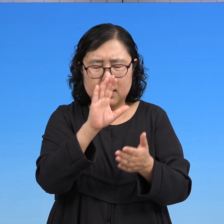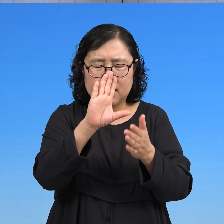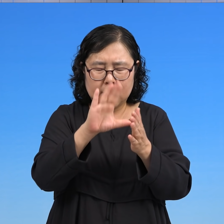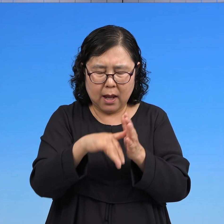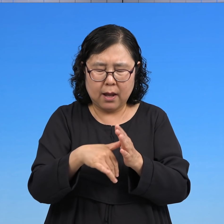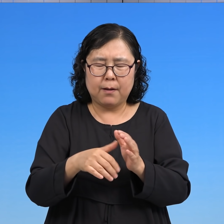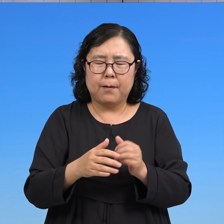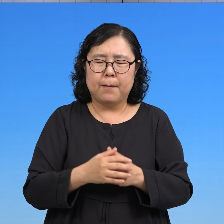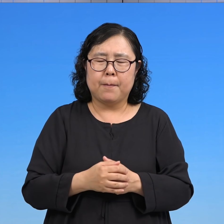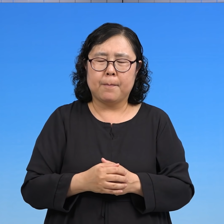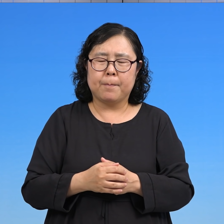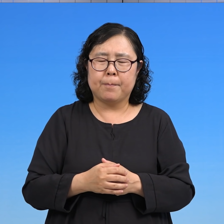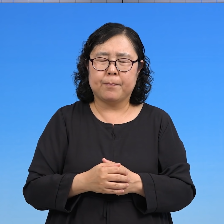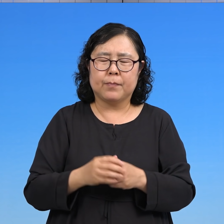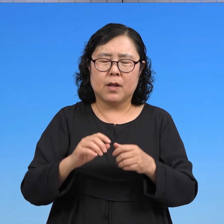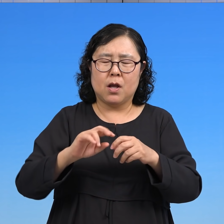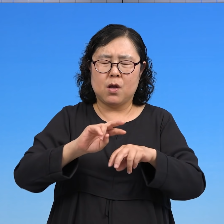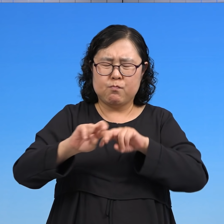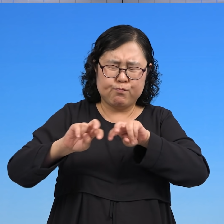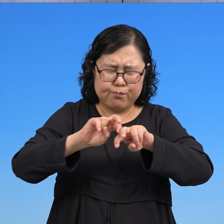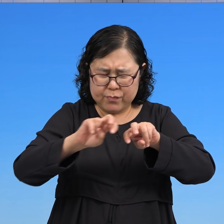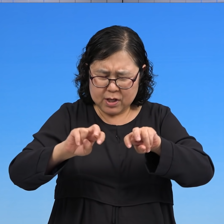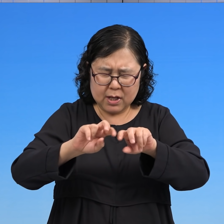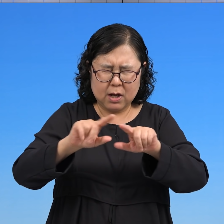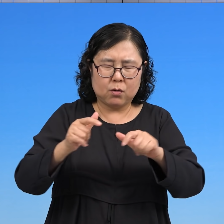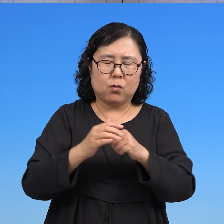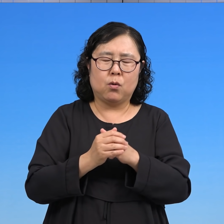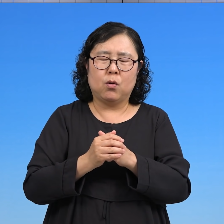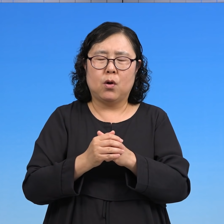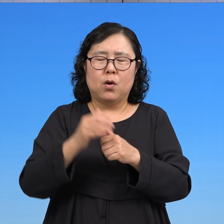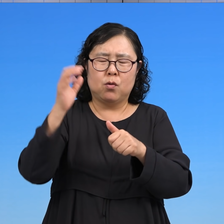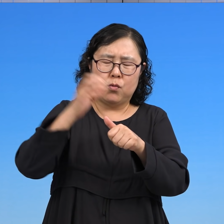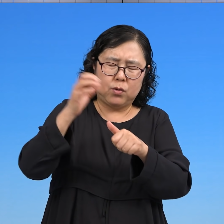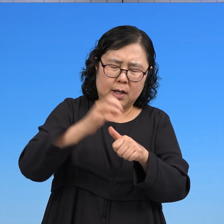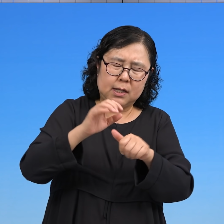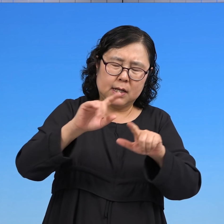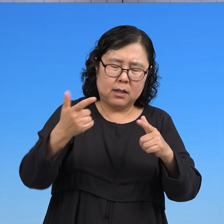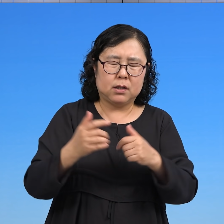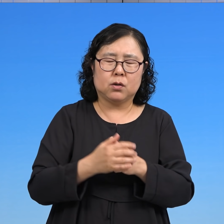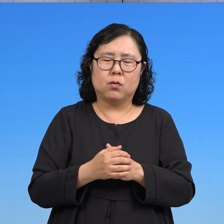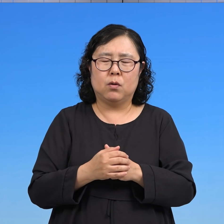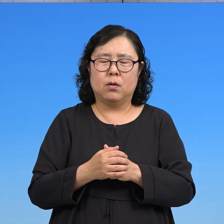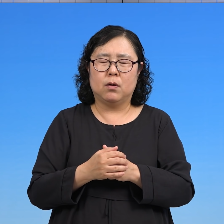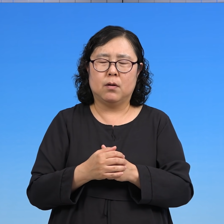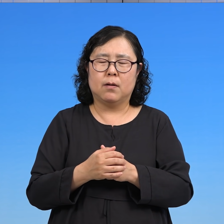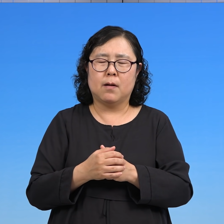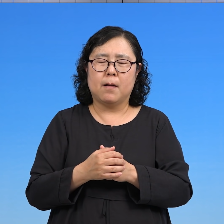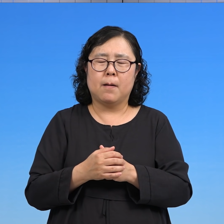초라한 자리에 있을 때 분석하지 아니하시고 따지지 아니하시고